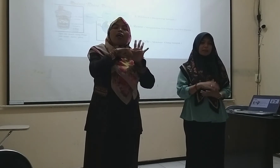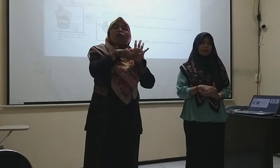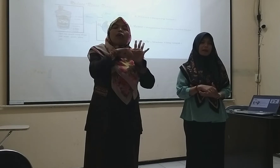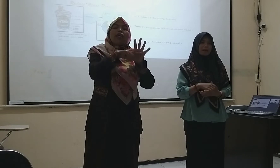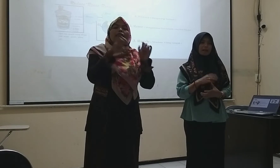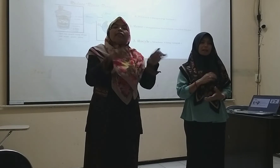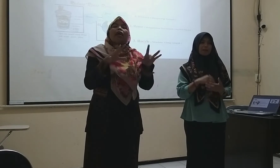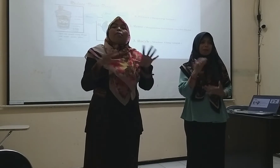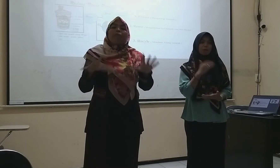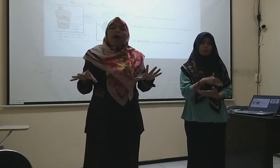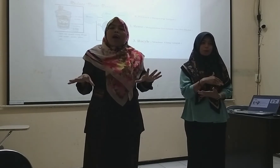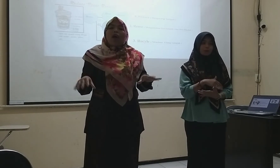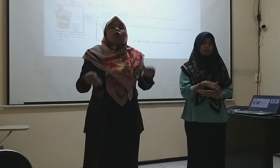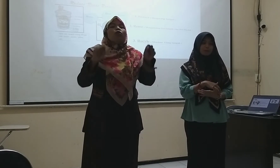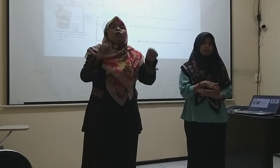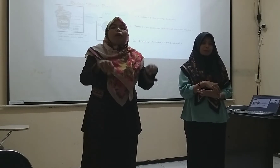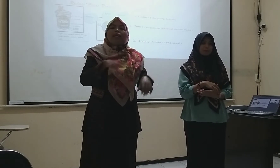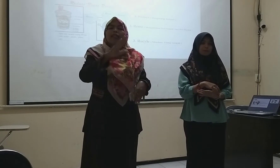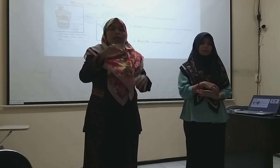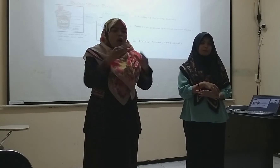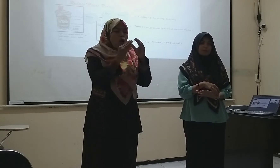Mengurangi sampah agar tidak menumpuk.